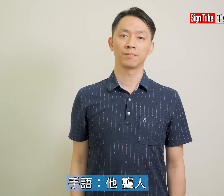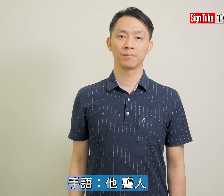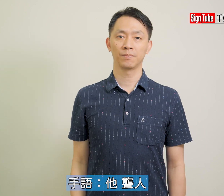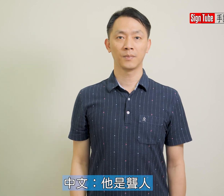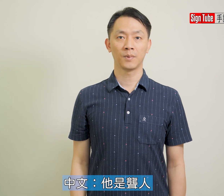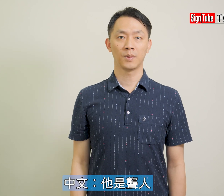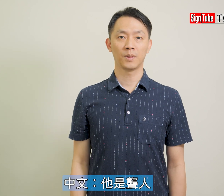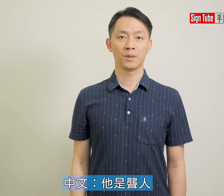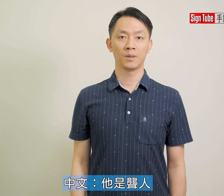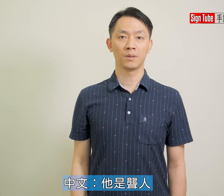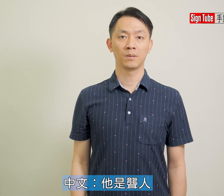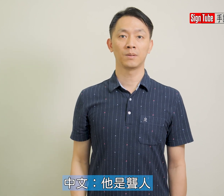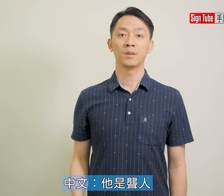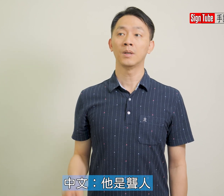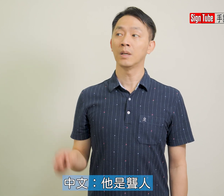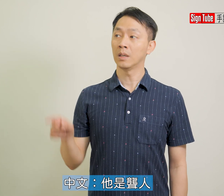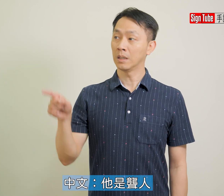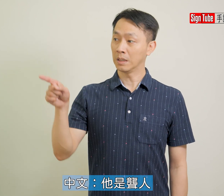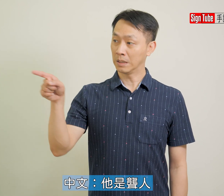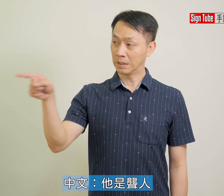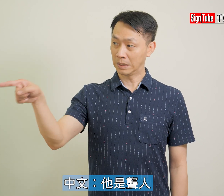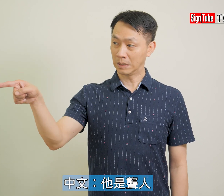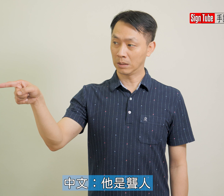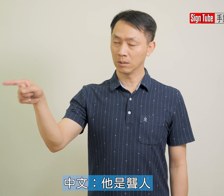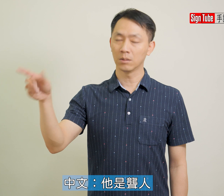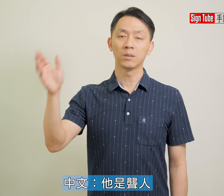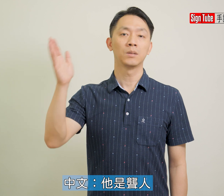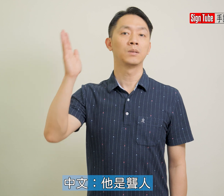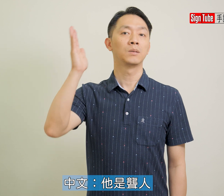人。中文意思，他是聋人。